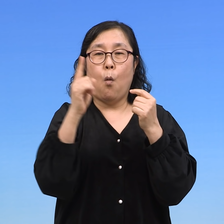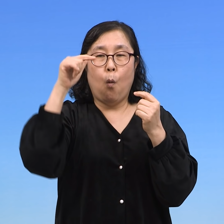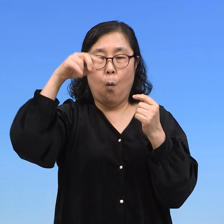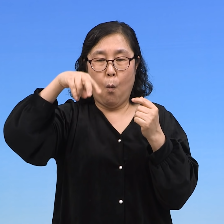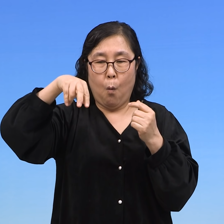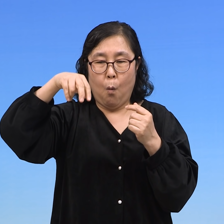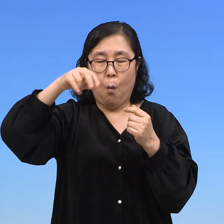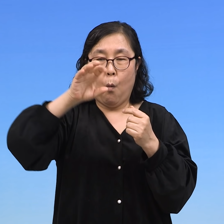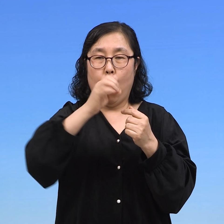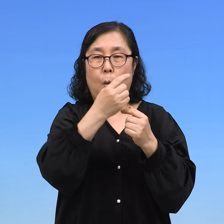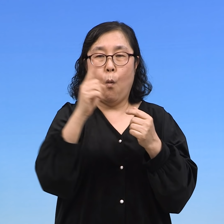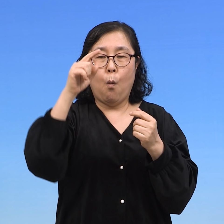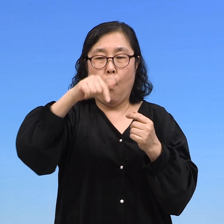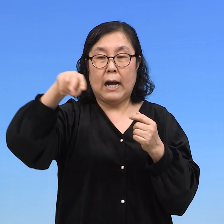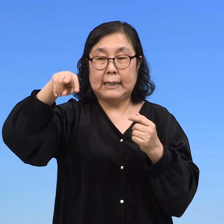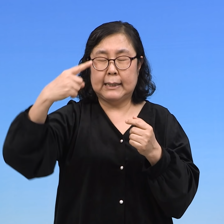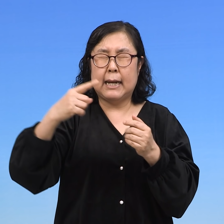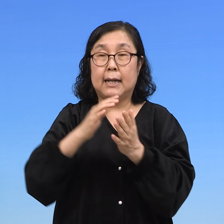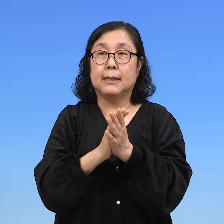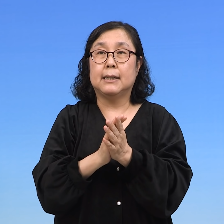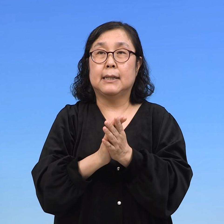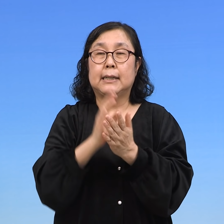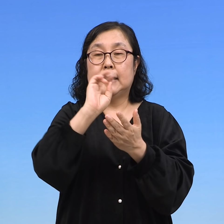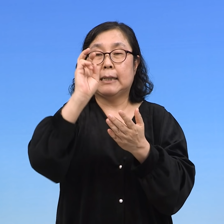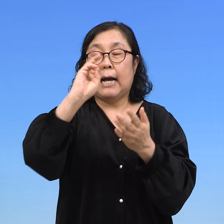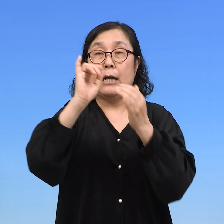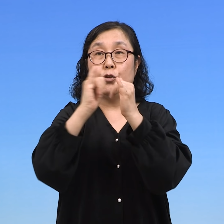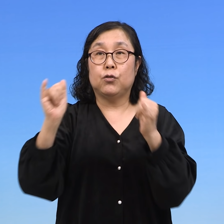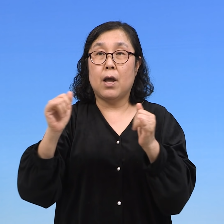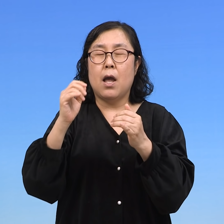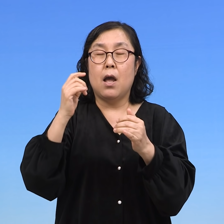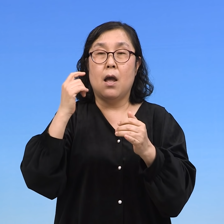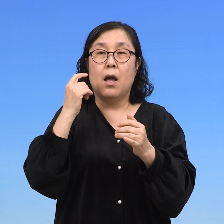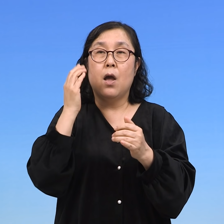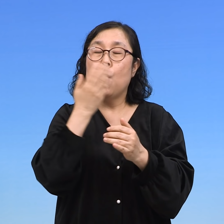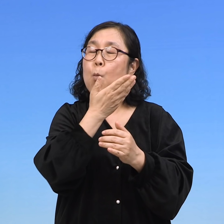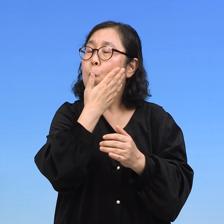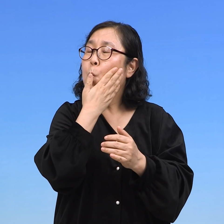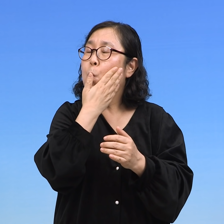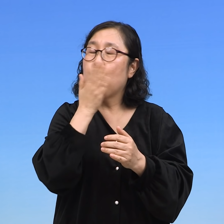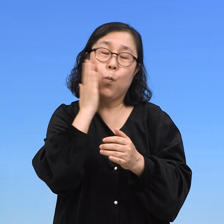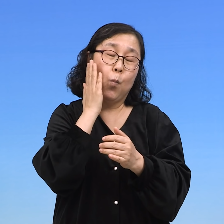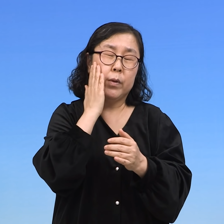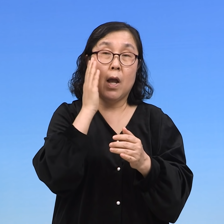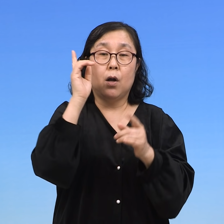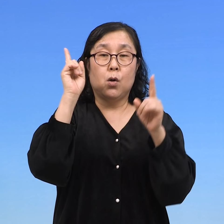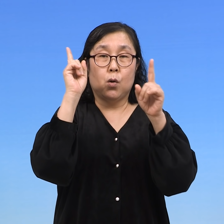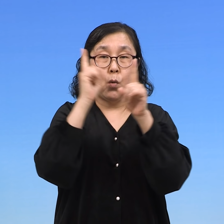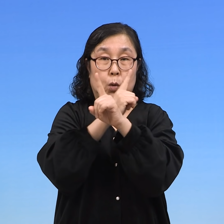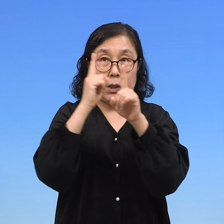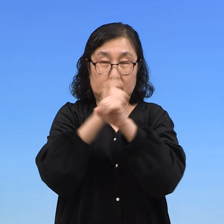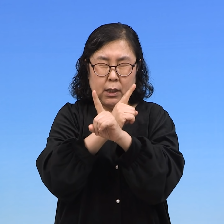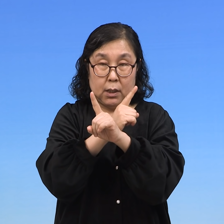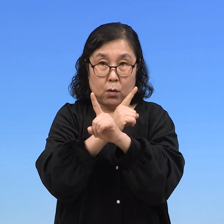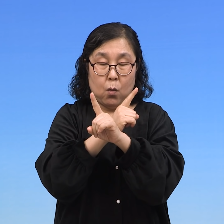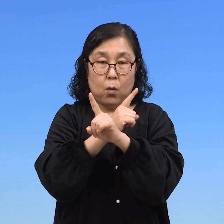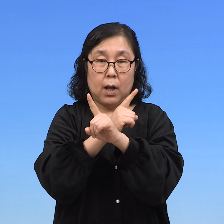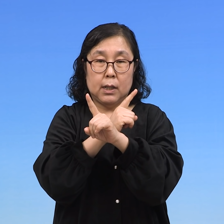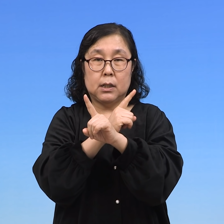가수의 화장을 고치고 이런 노래 가사를 가지고 설명을 했던데요 저는 평생에 내가 놓은 이